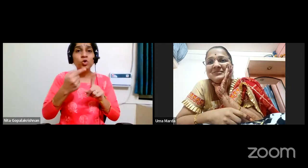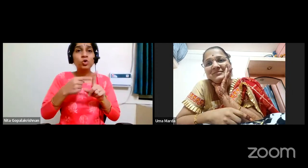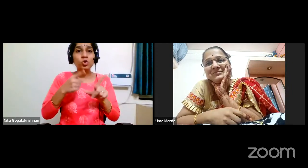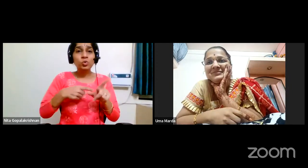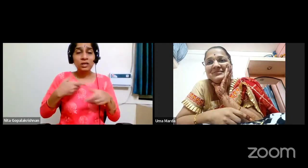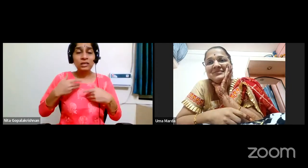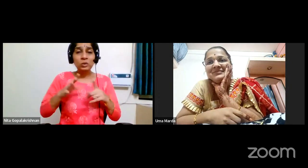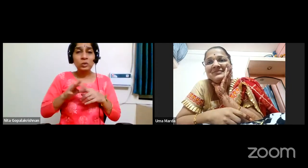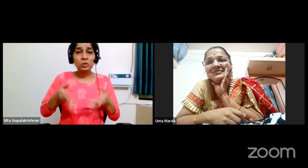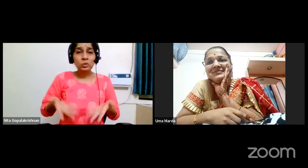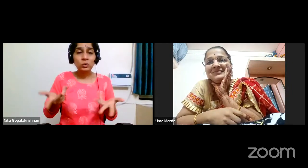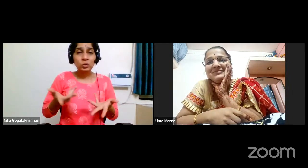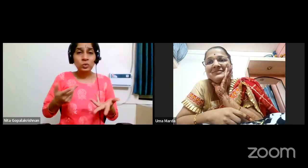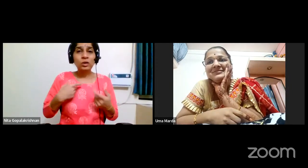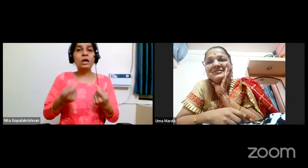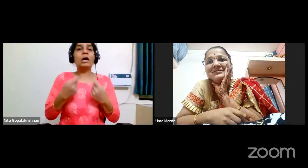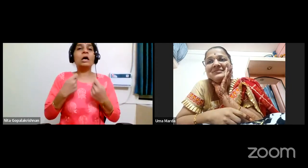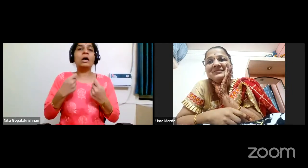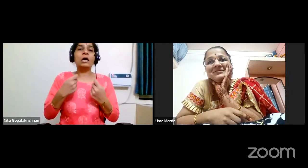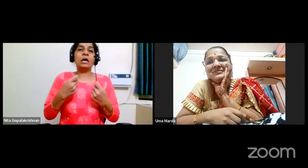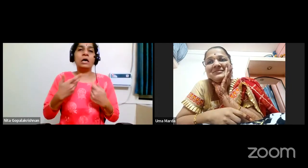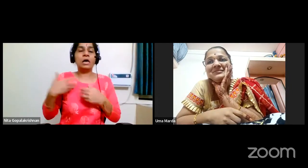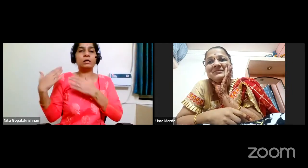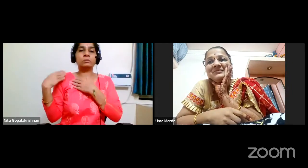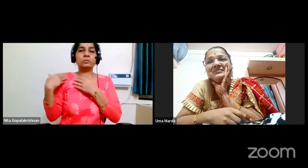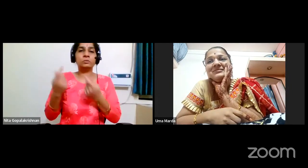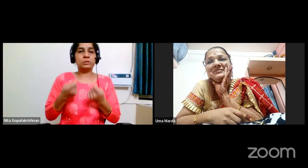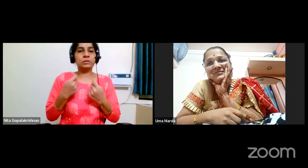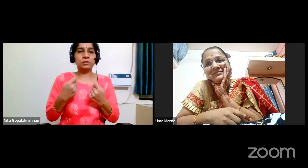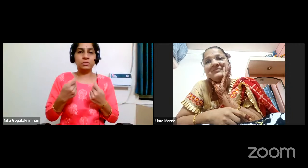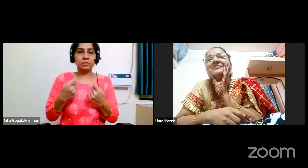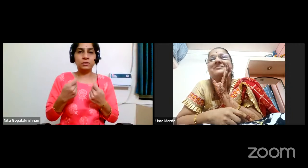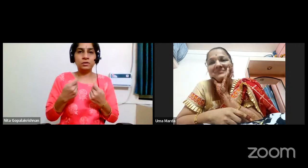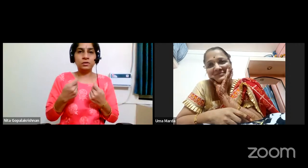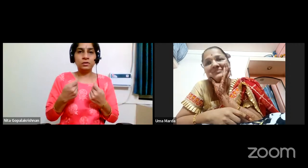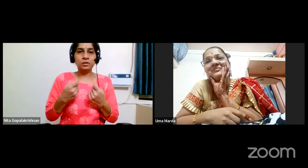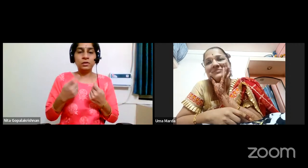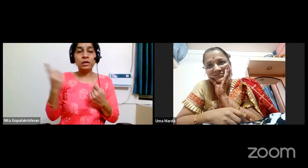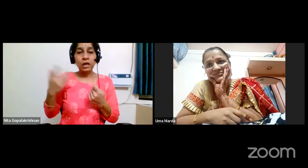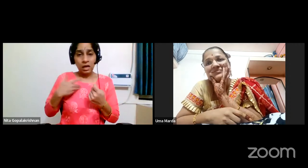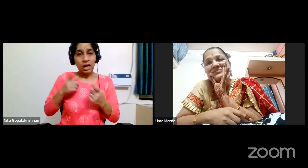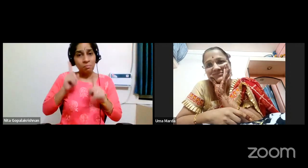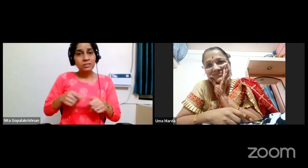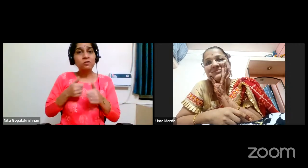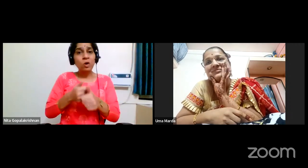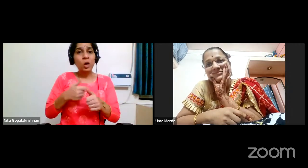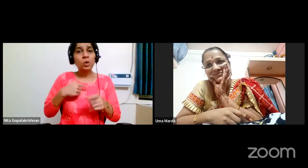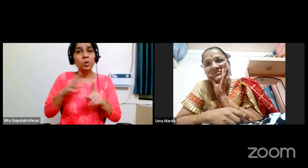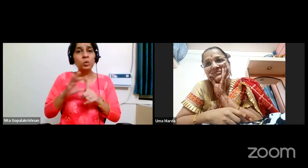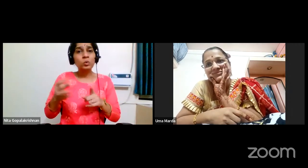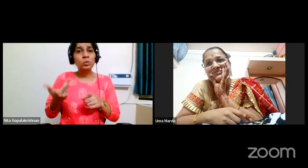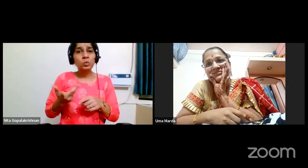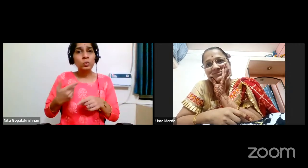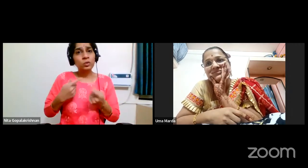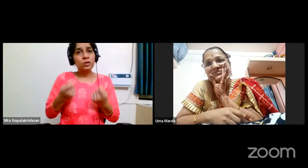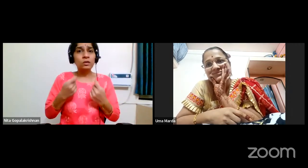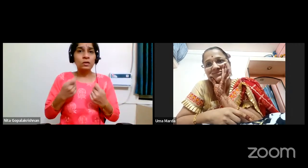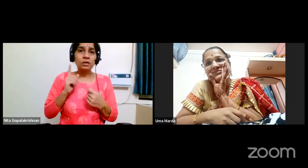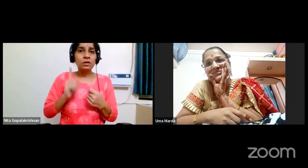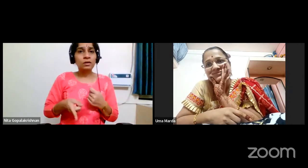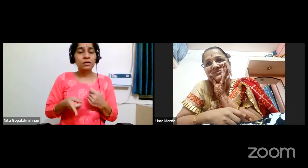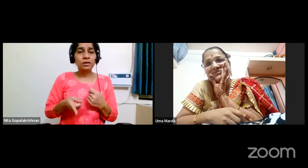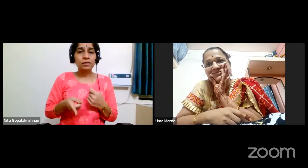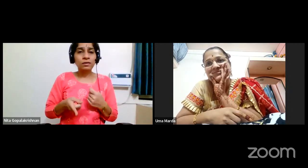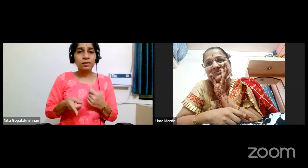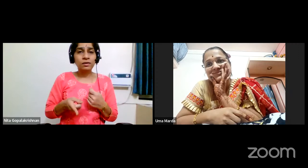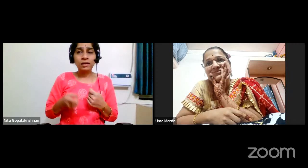ऐसा नहीं है कि भगवान छोटे हो गए, भगवान को कोई छोटापन नहीं हुआ। और क्योंकि अर्जुन भगवान का भक्त है